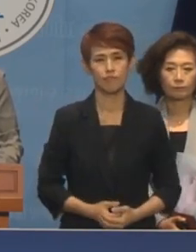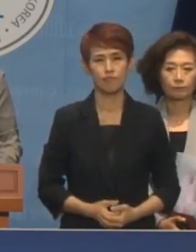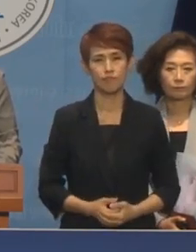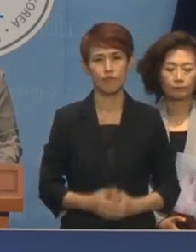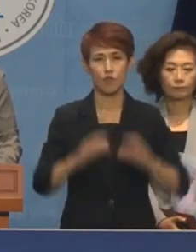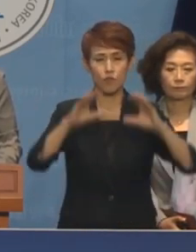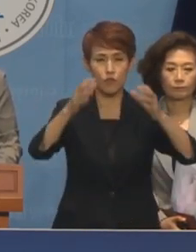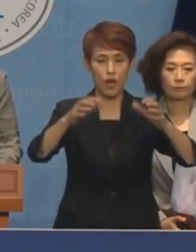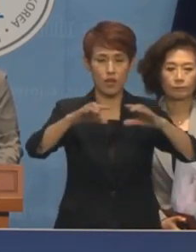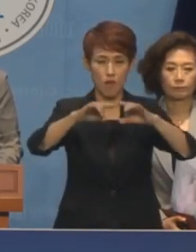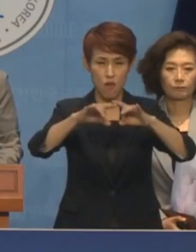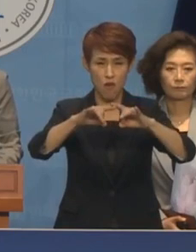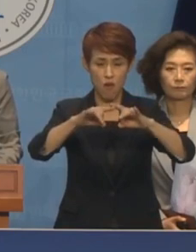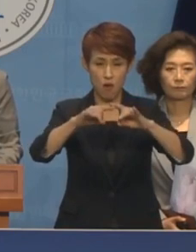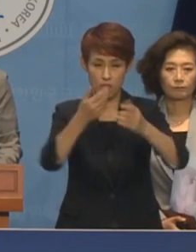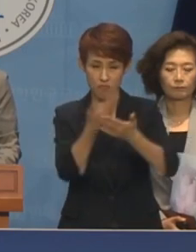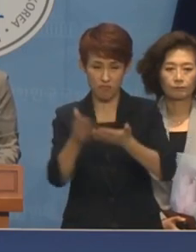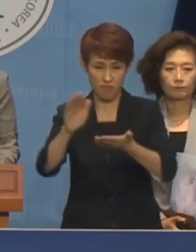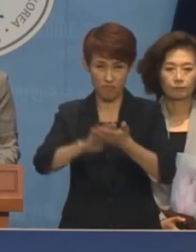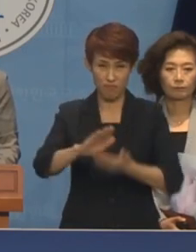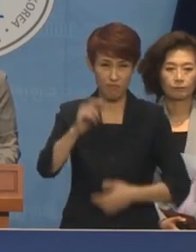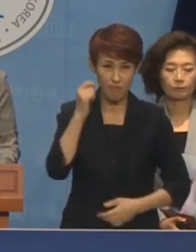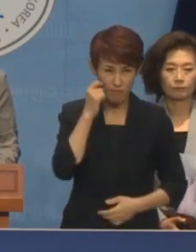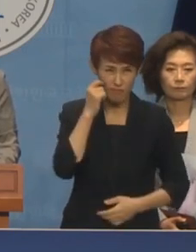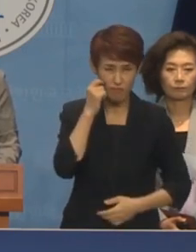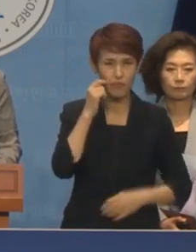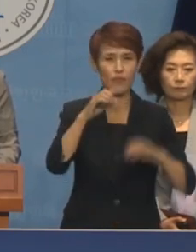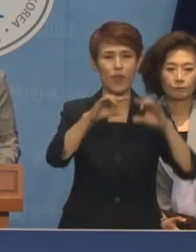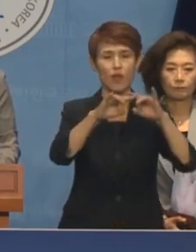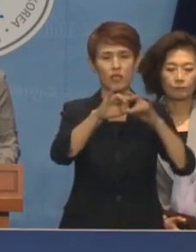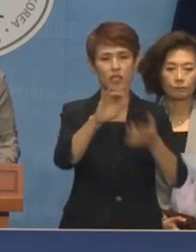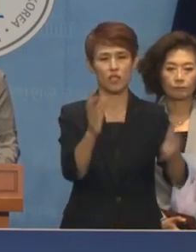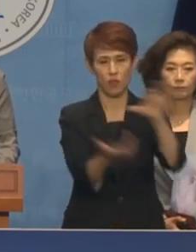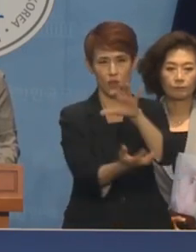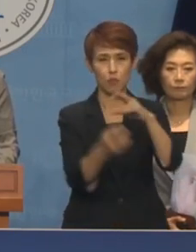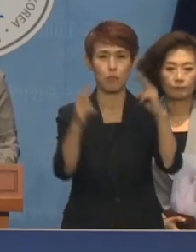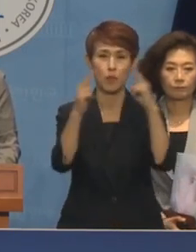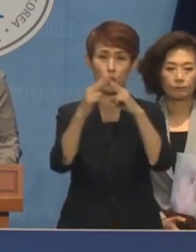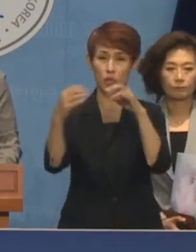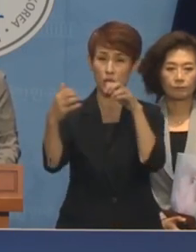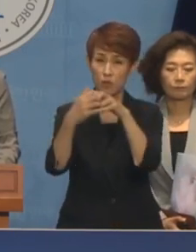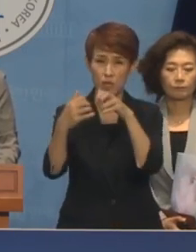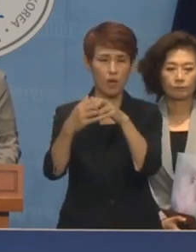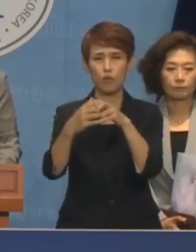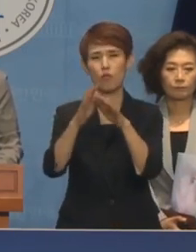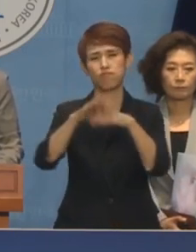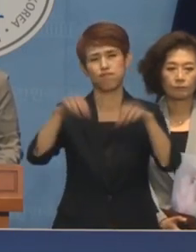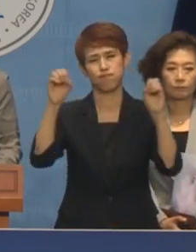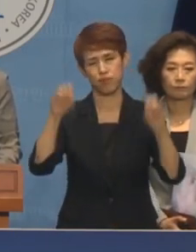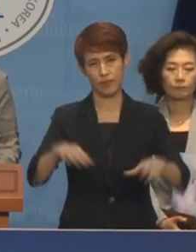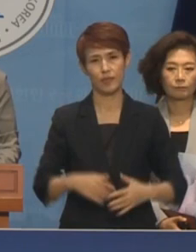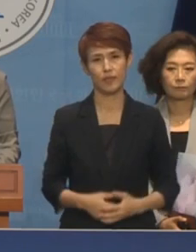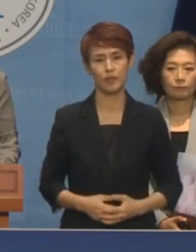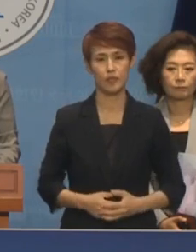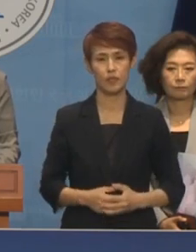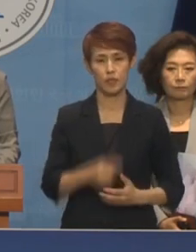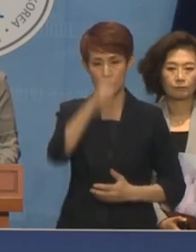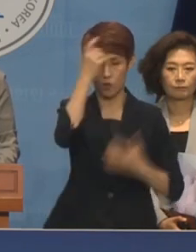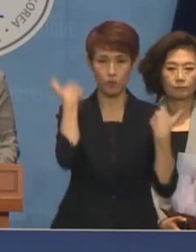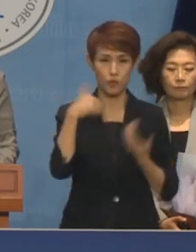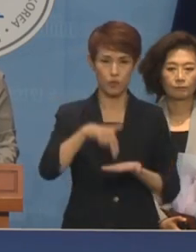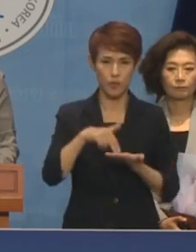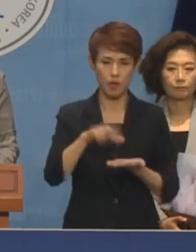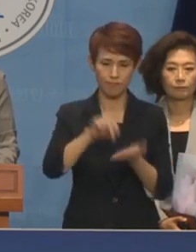국가 전력망 혁신이 없다면 에너지 전환도, 반도체 전쟁도 물거품입니다. 국가 차원의